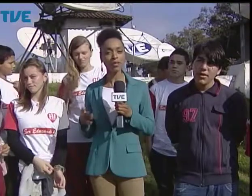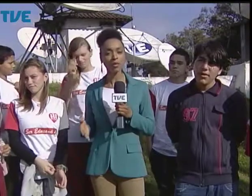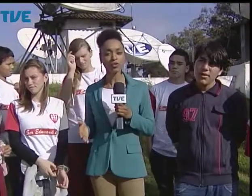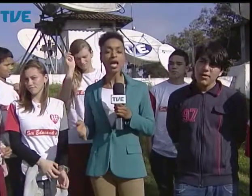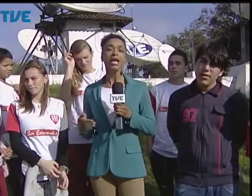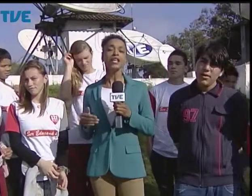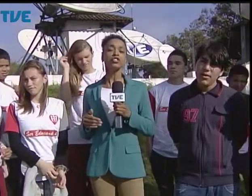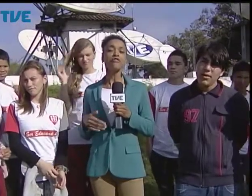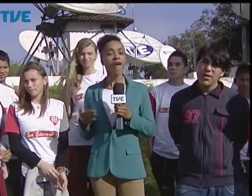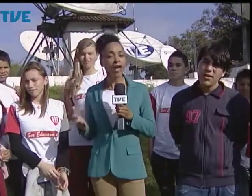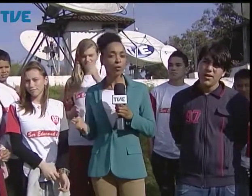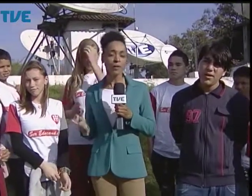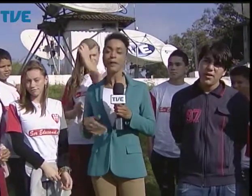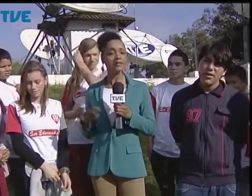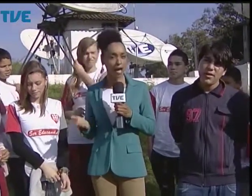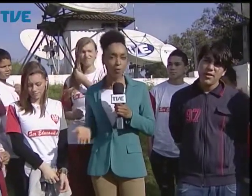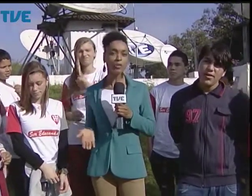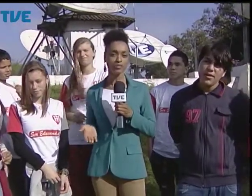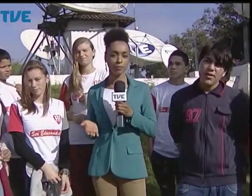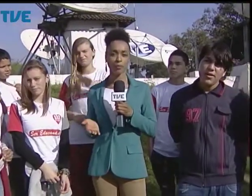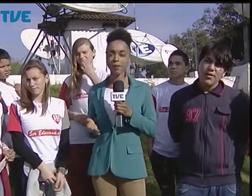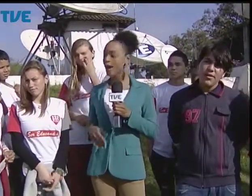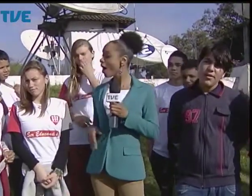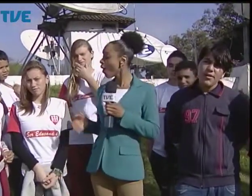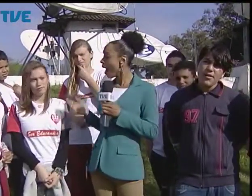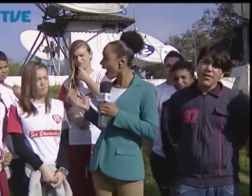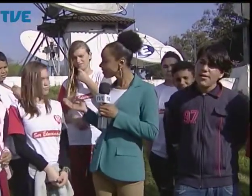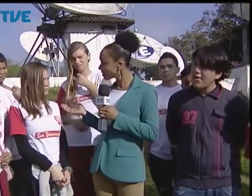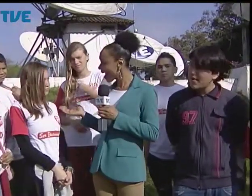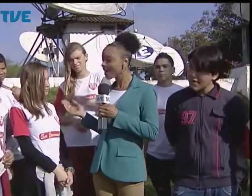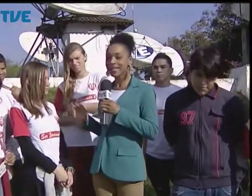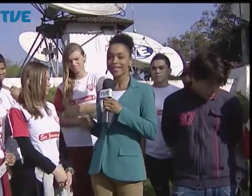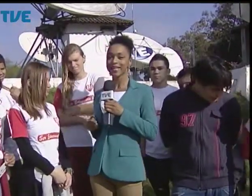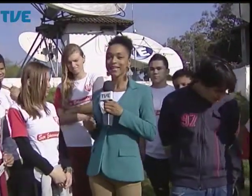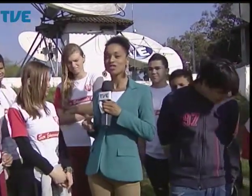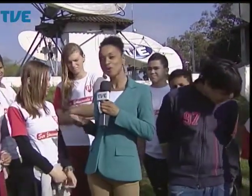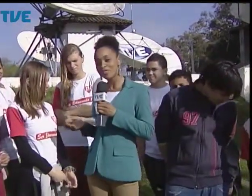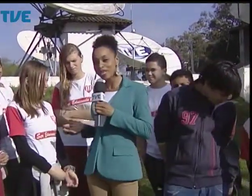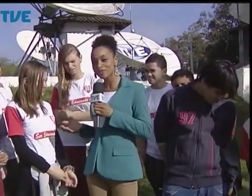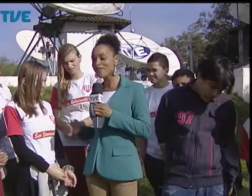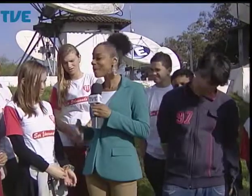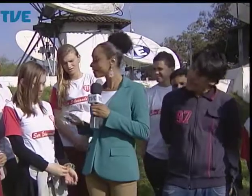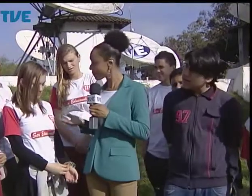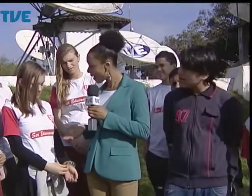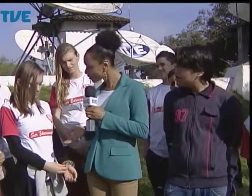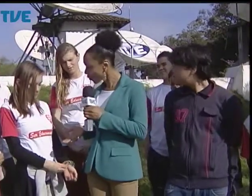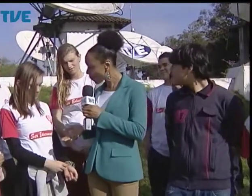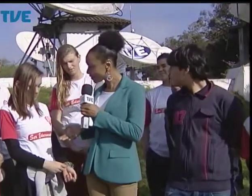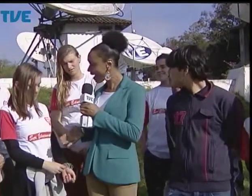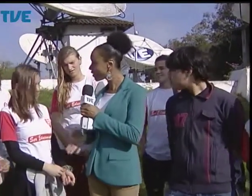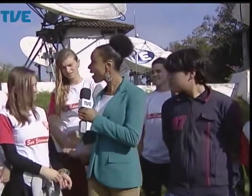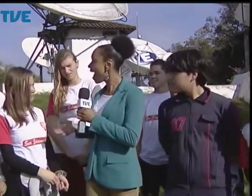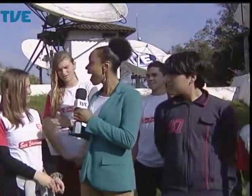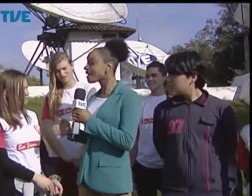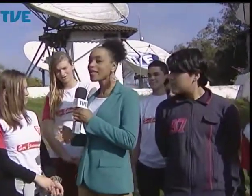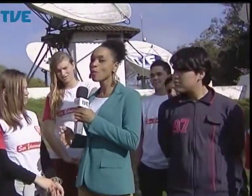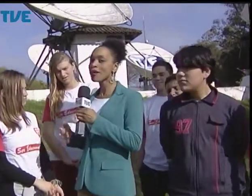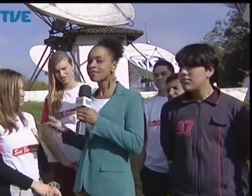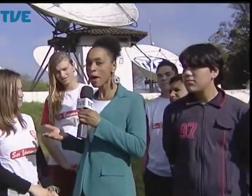amigos, que passaram por esse problema. A Esther aqui é de 12 anos, que vai participar do documentário. Ela tem um exemplo